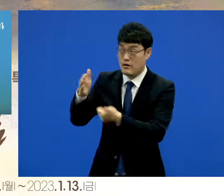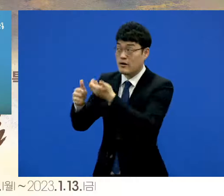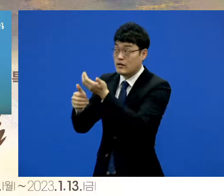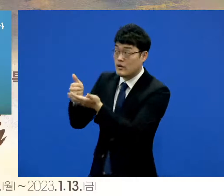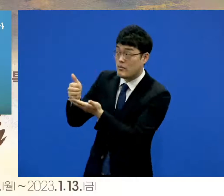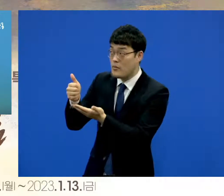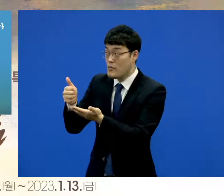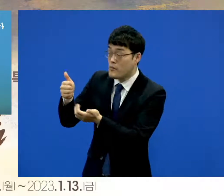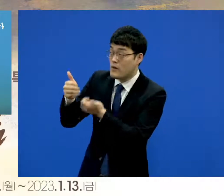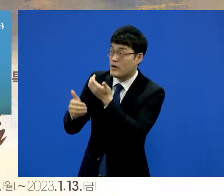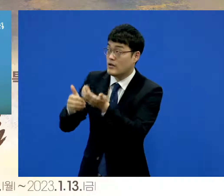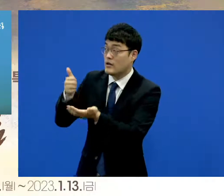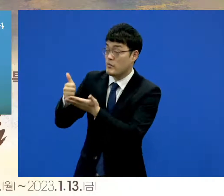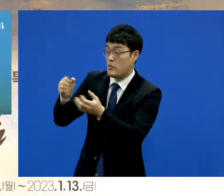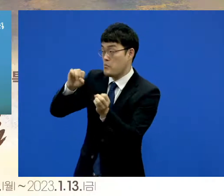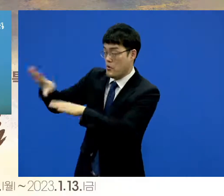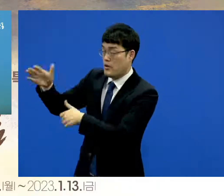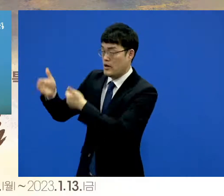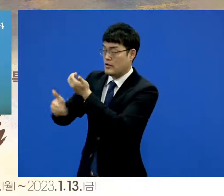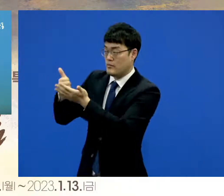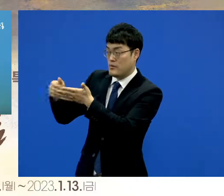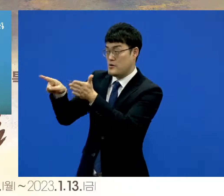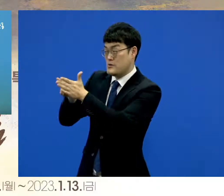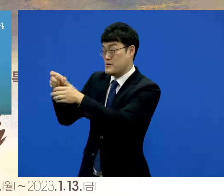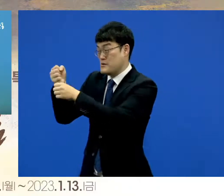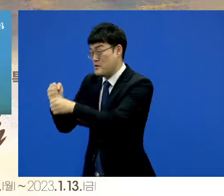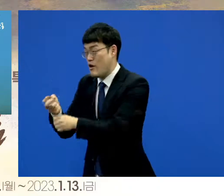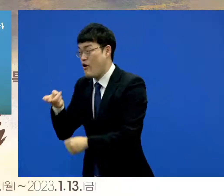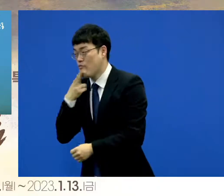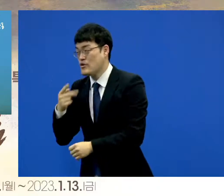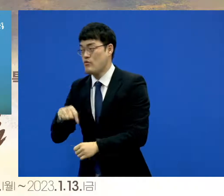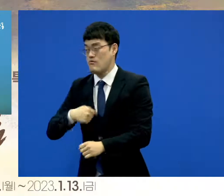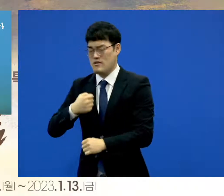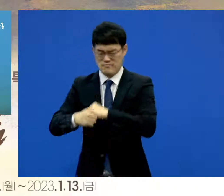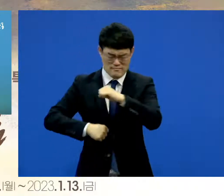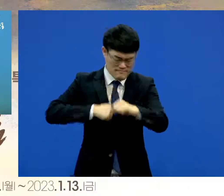하나님을 의지하지 않고도 살 수 있는 나만의 세상을 꿈꾼다는 거예요.